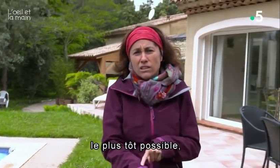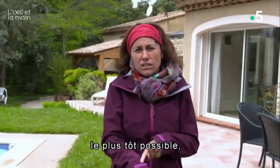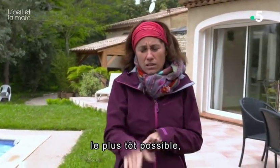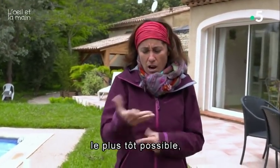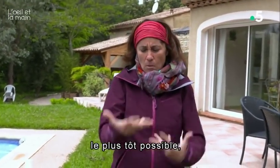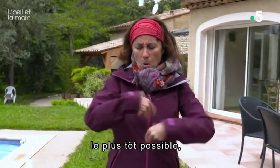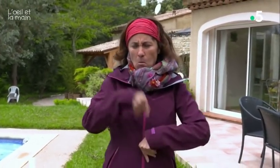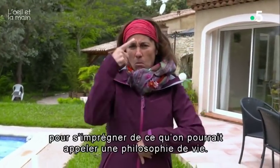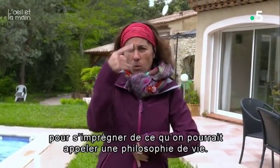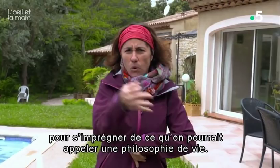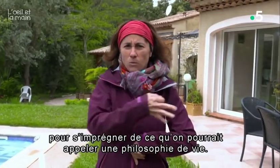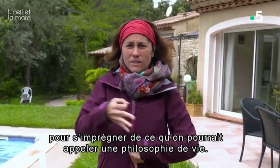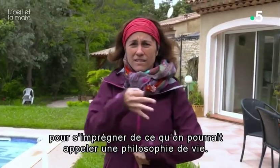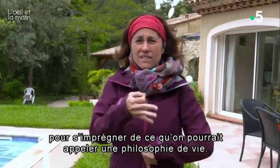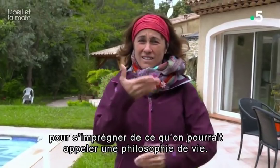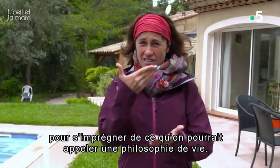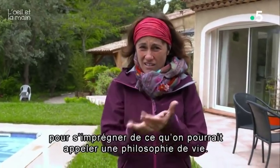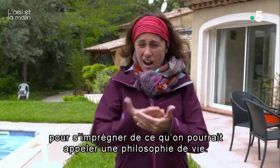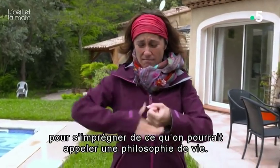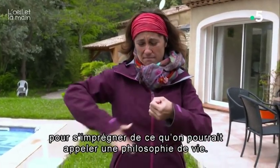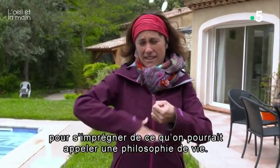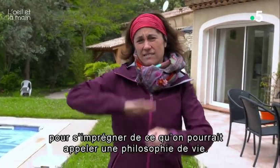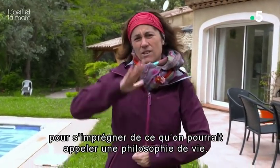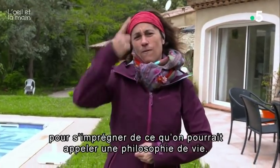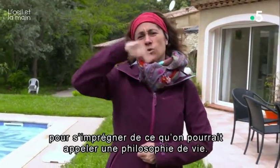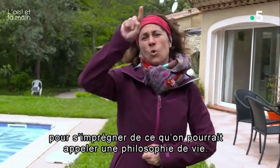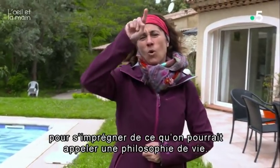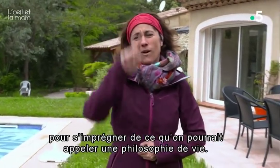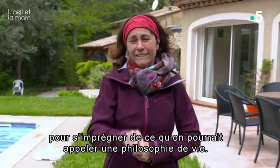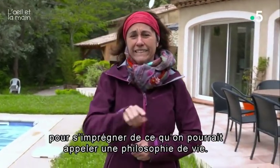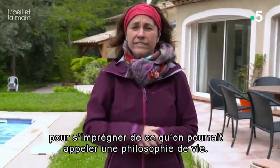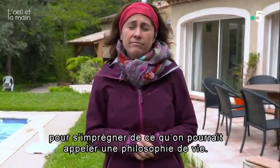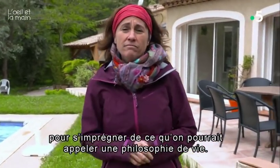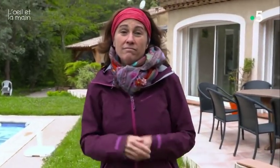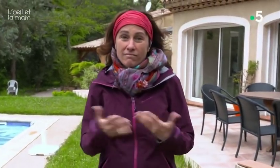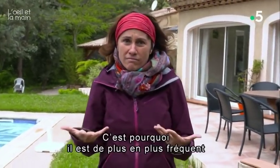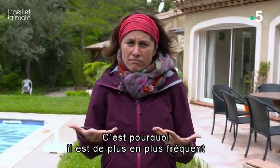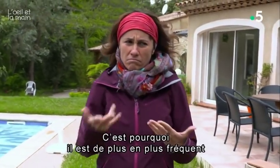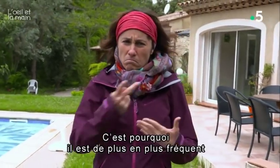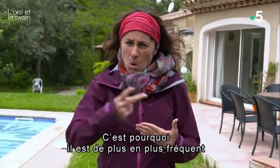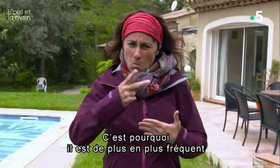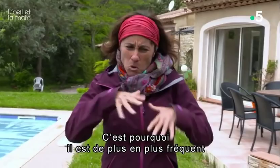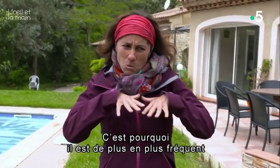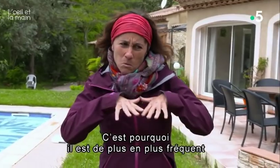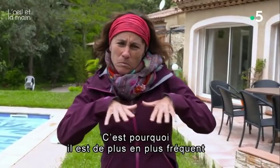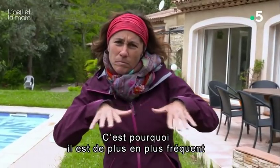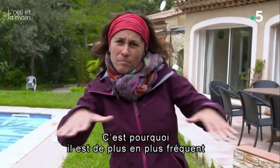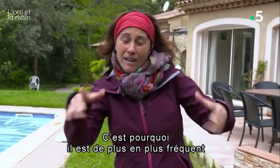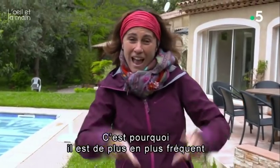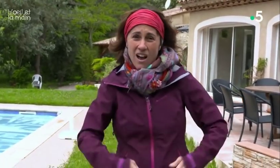possible, pour s'imprégner de ce qu'on pourrait appeler une philosophie de vie. C'est pourquoi il est de plus en plus fréquent